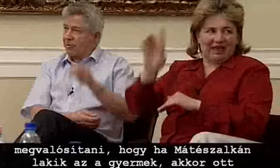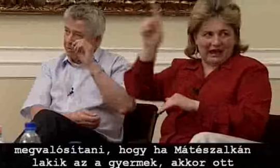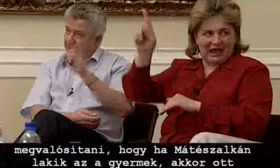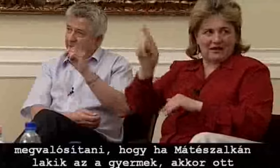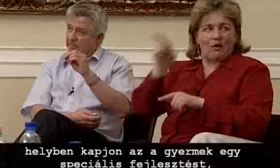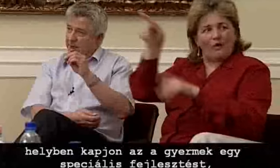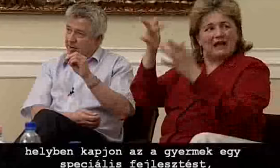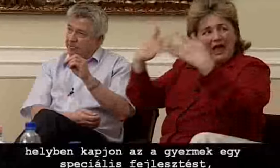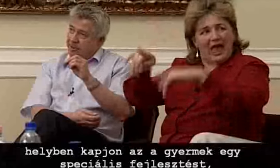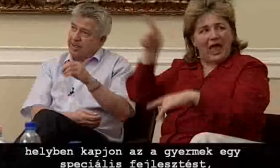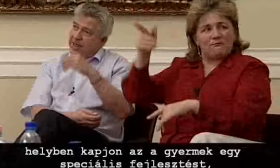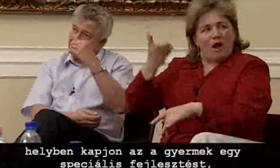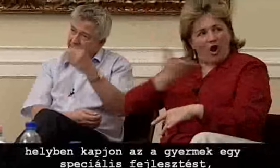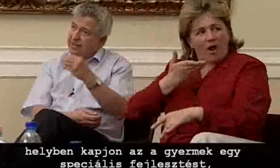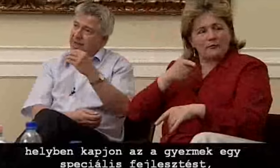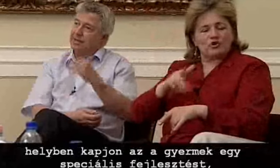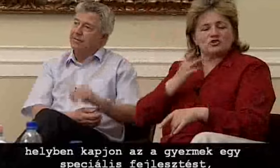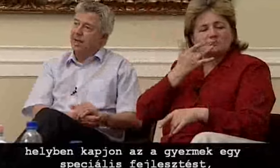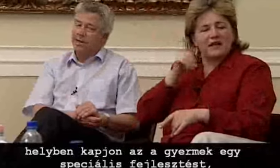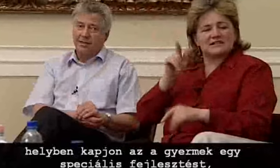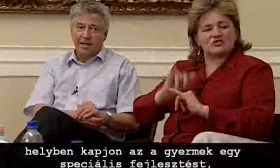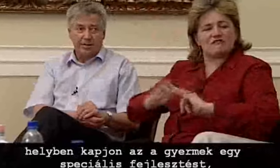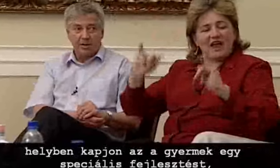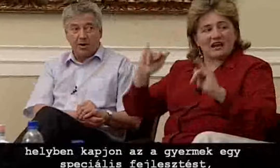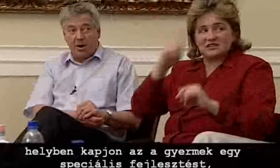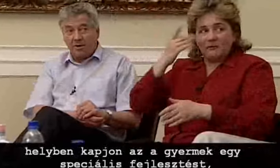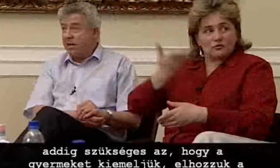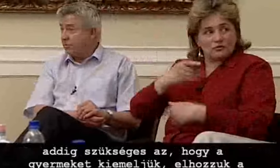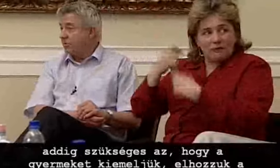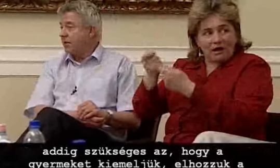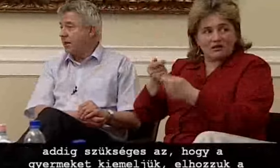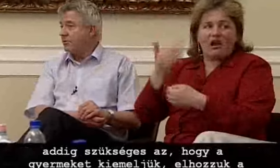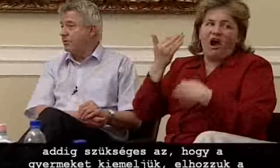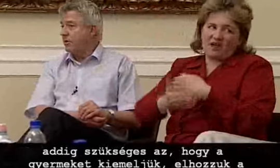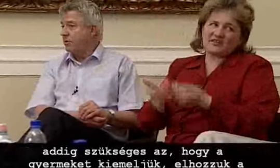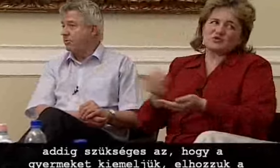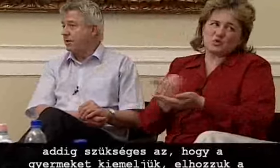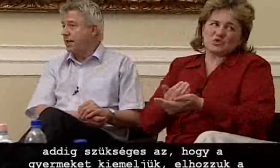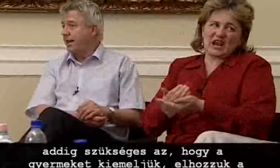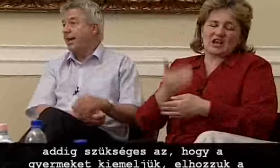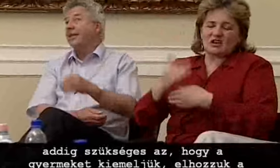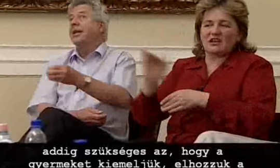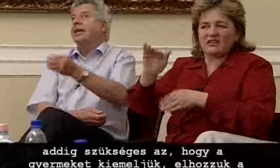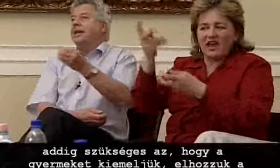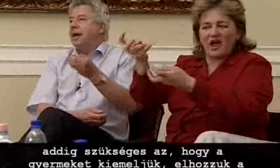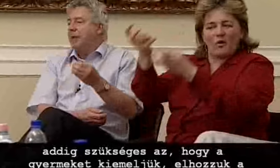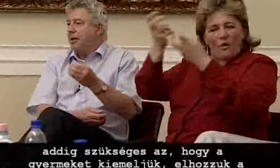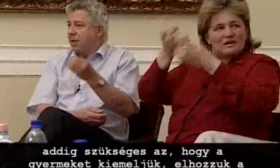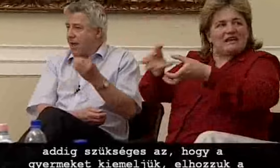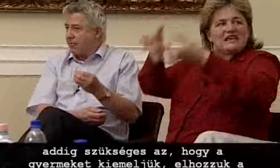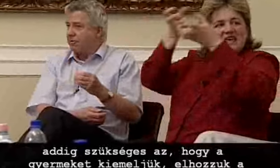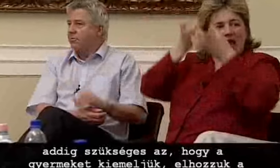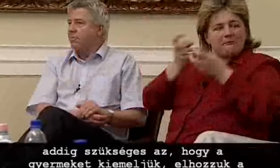akkor ott helyben kapjon egy ilyen speciális fejlesztést, addig szükséges csak az, hogy a gyereket